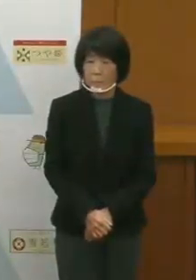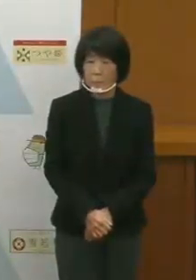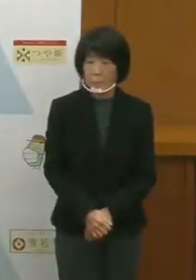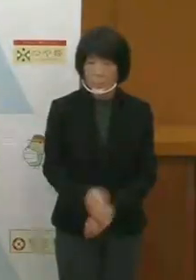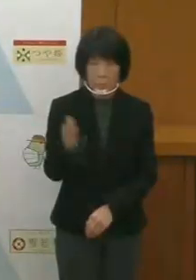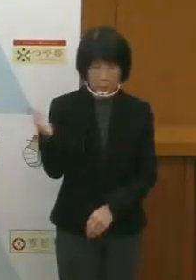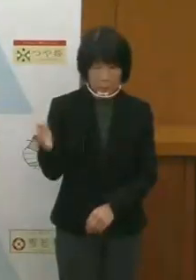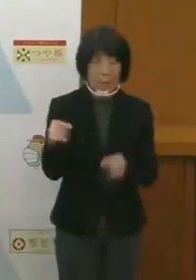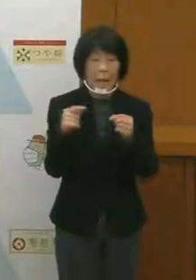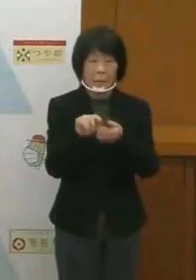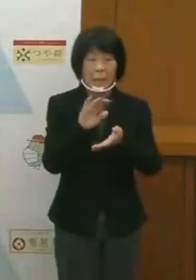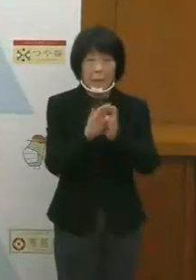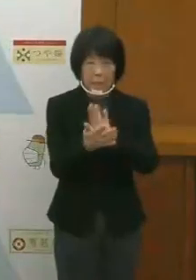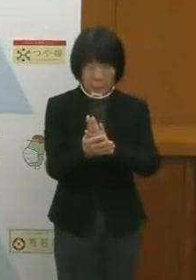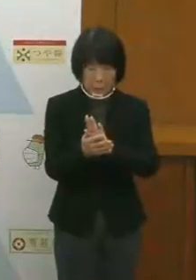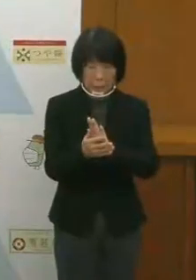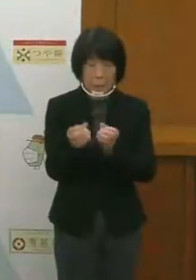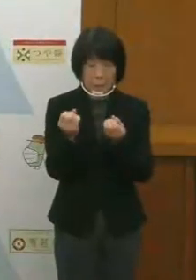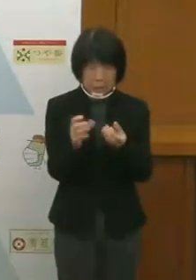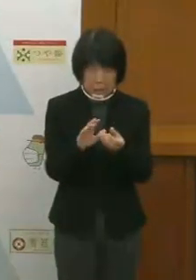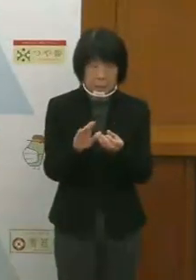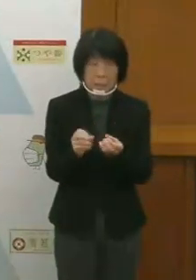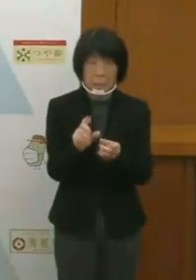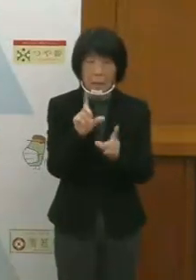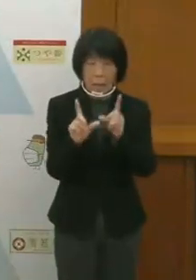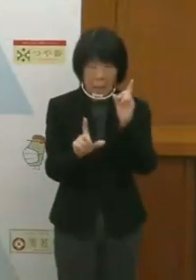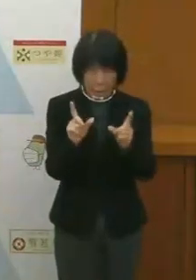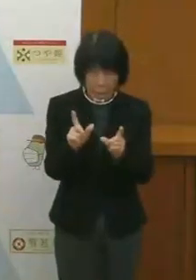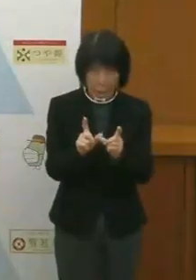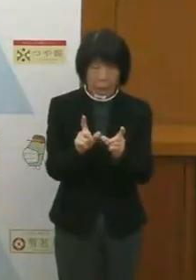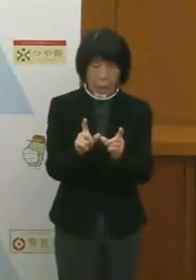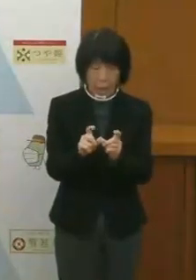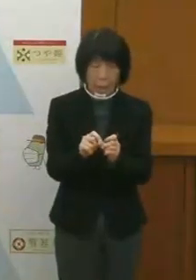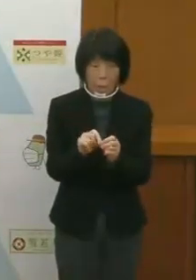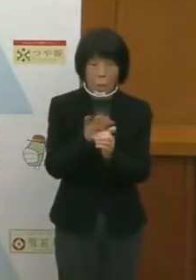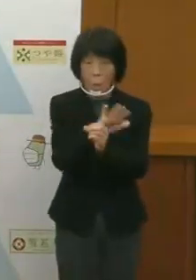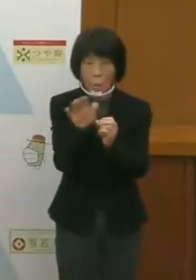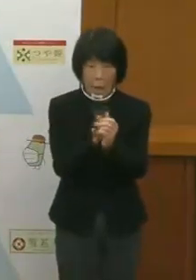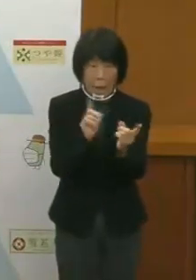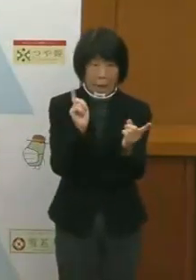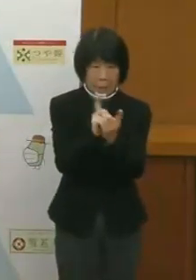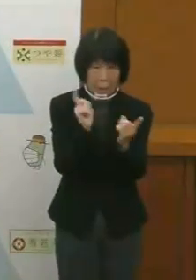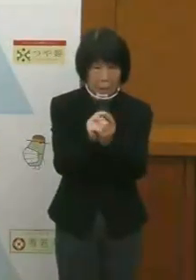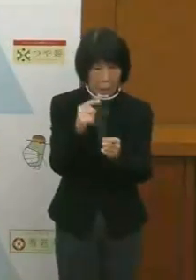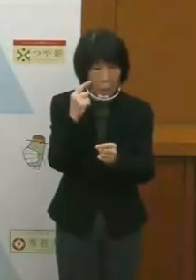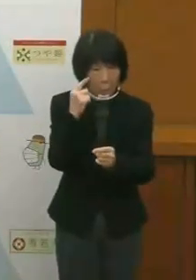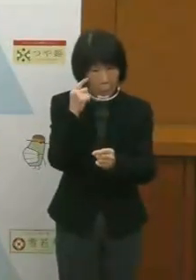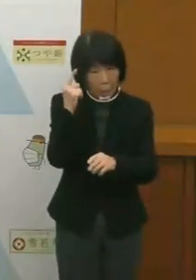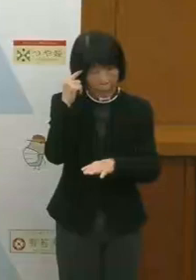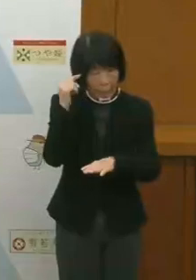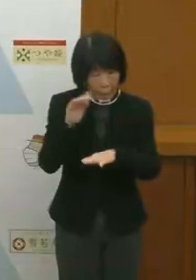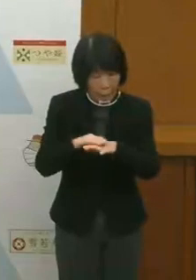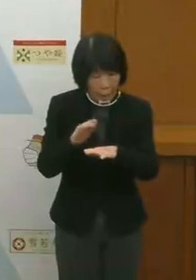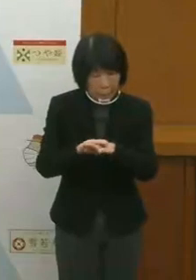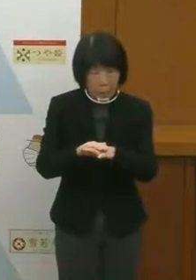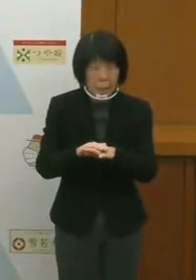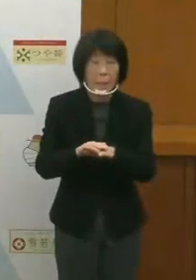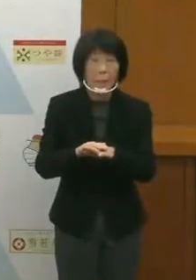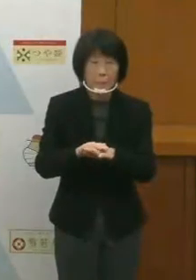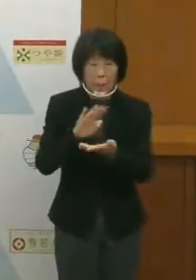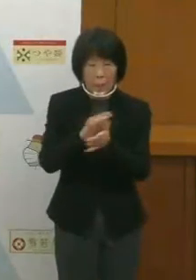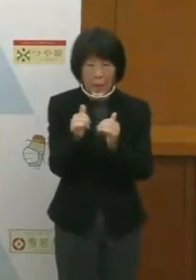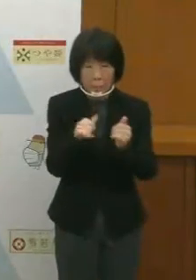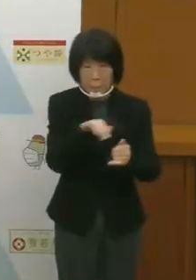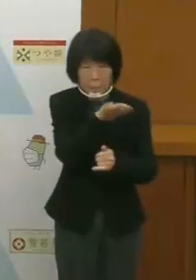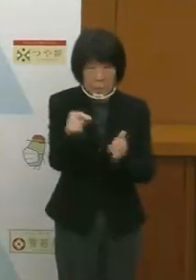それで山形県における新型コロナ対応の目安というのを県民の皆様にお示ししてございますけれ